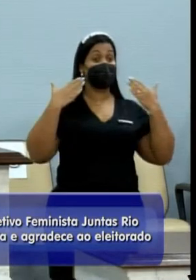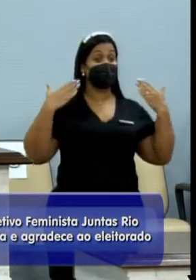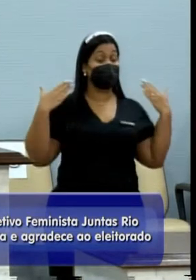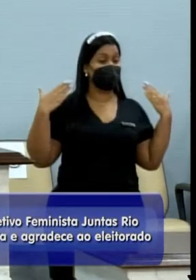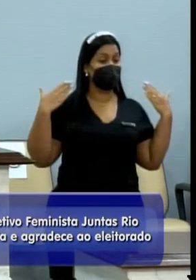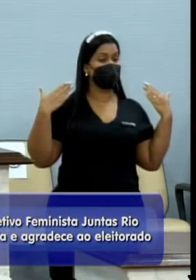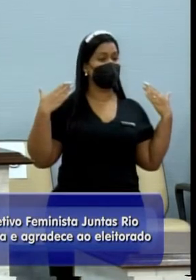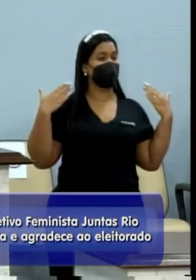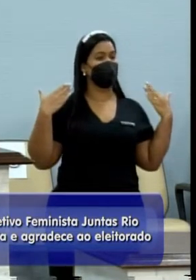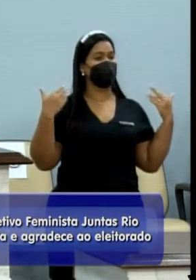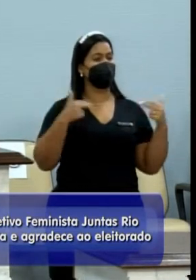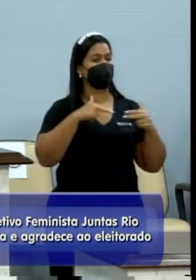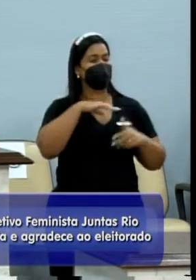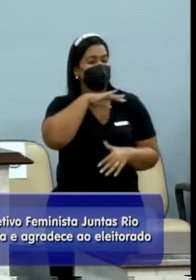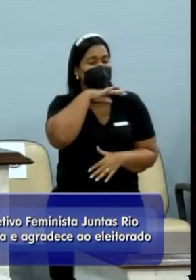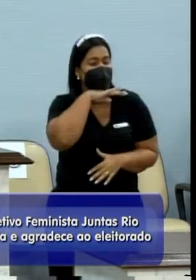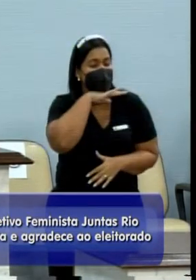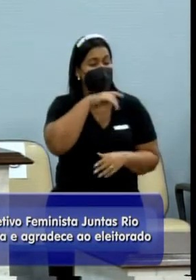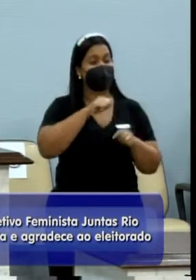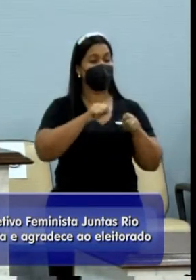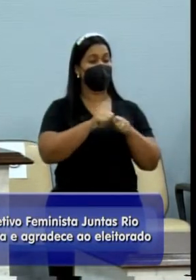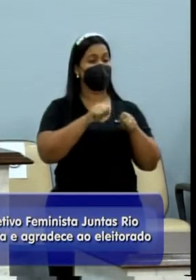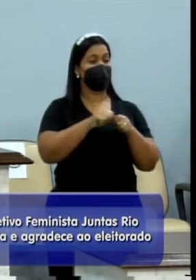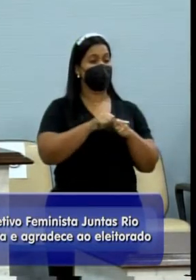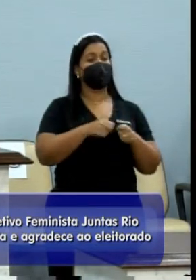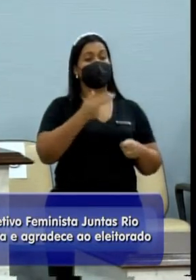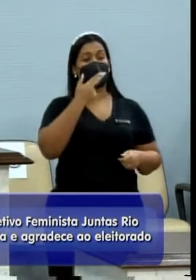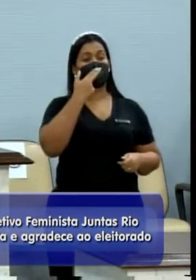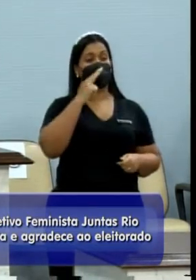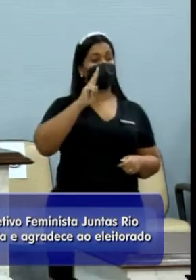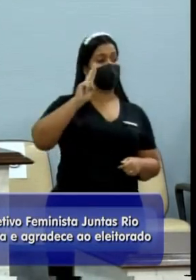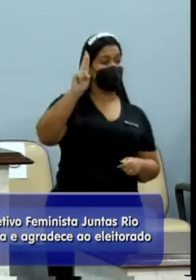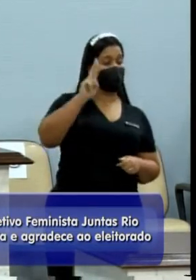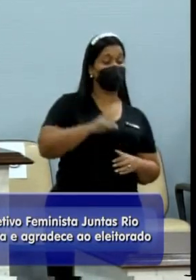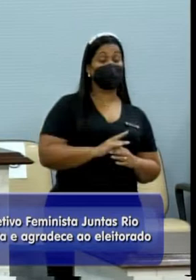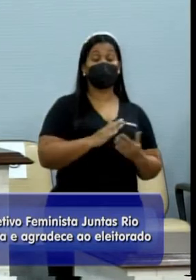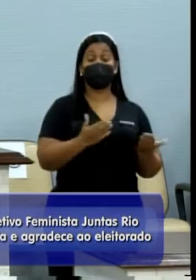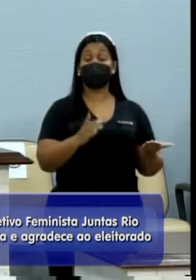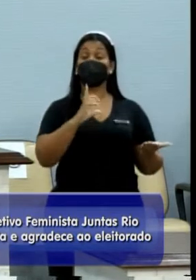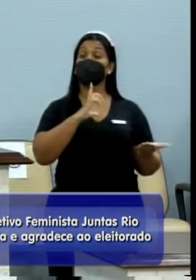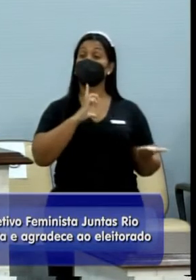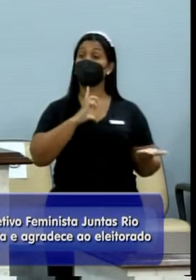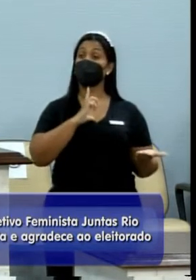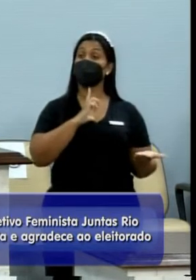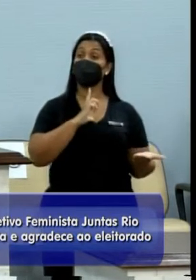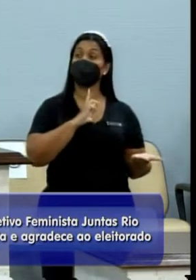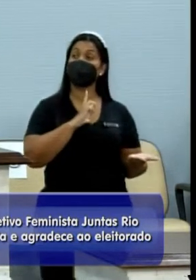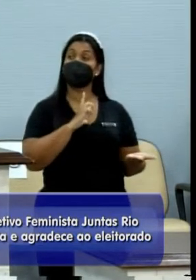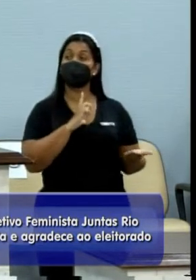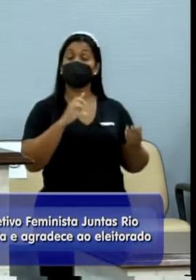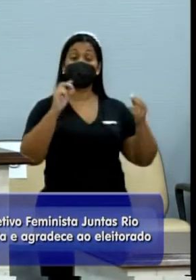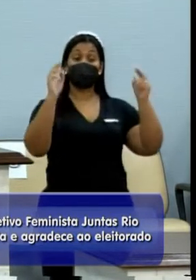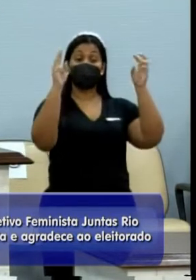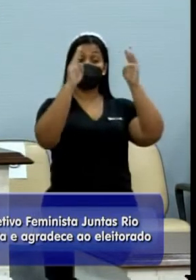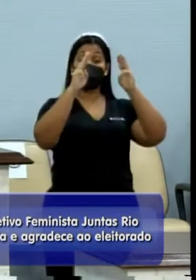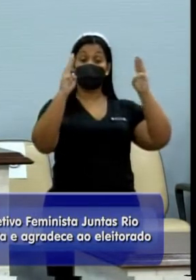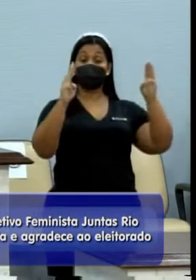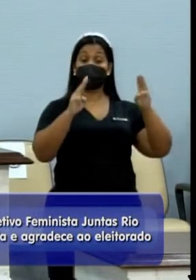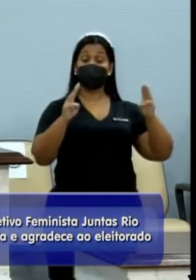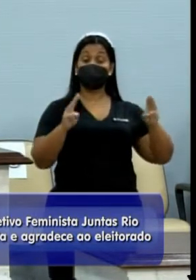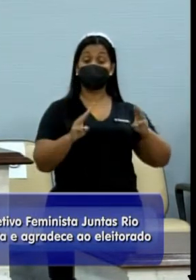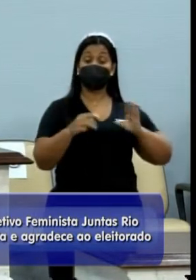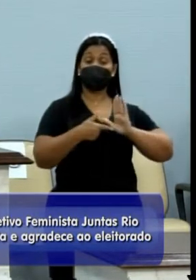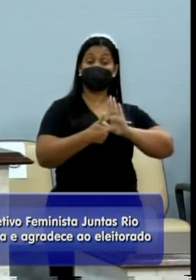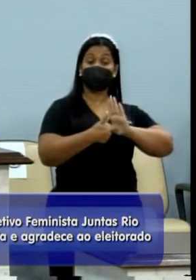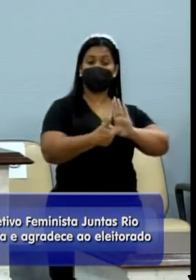horrores vividos da Segunda Guerra Mundial, do nazismo e do fascismo, onde existem museus demonstrando